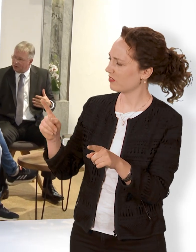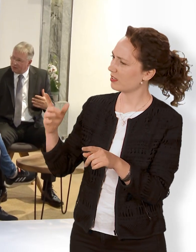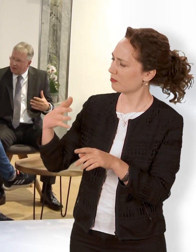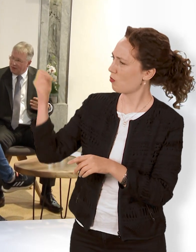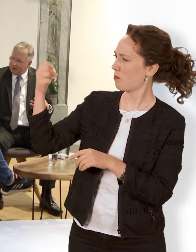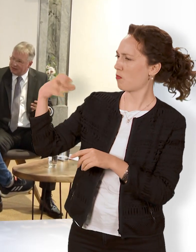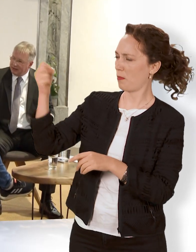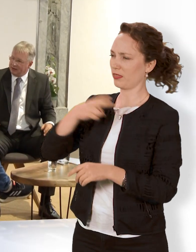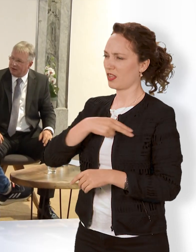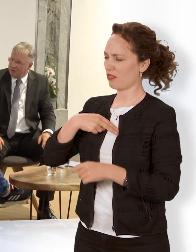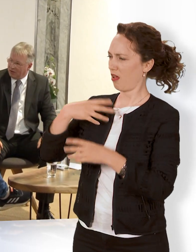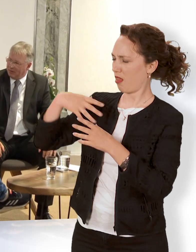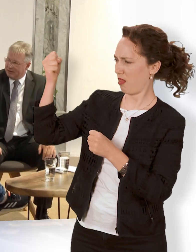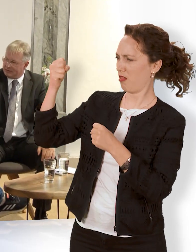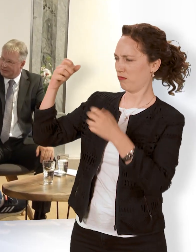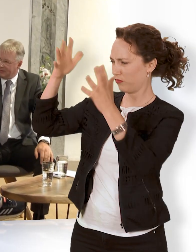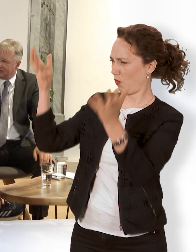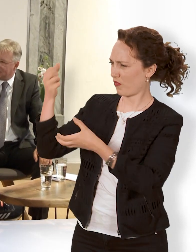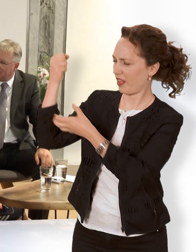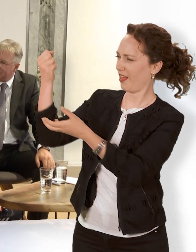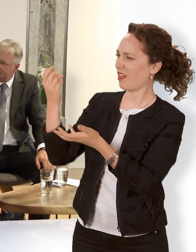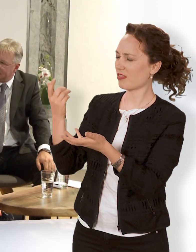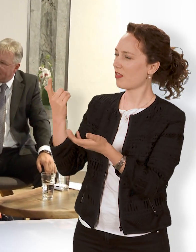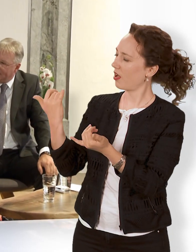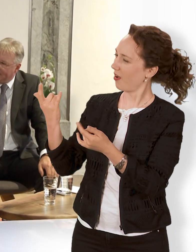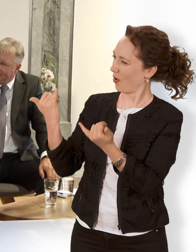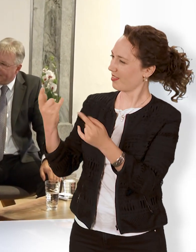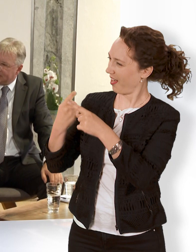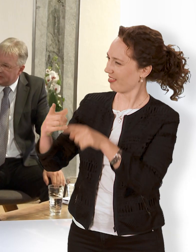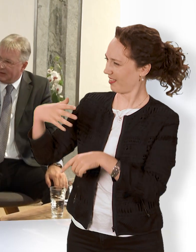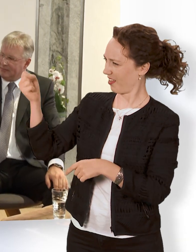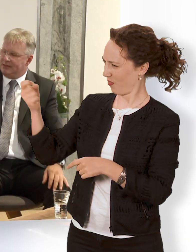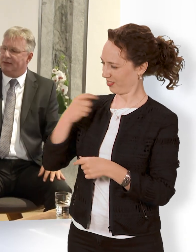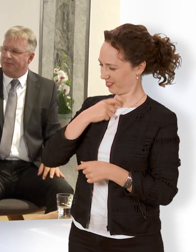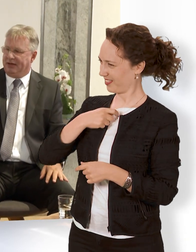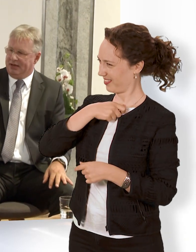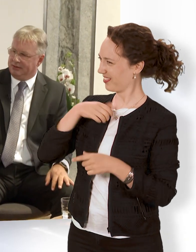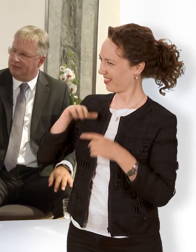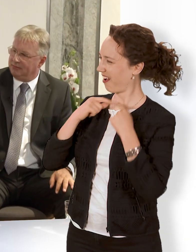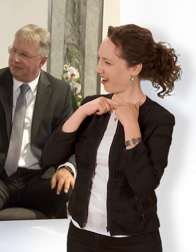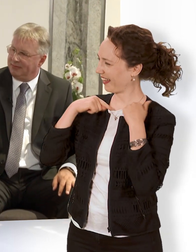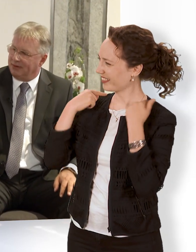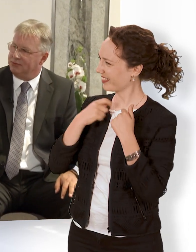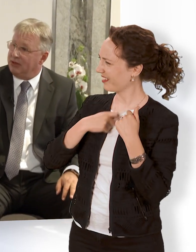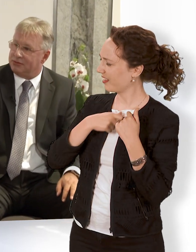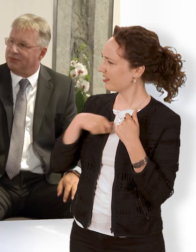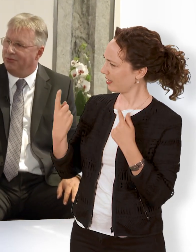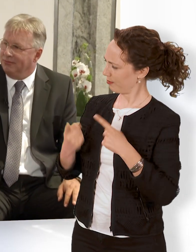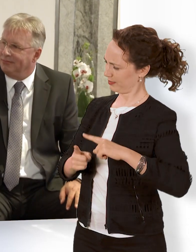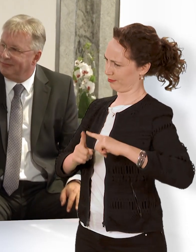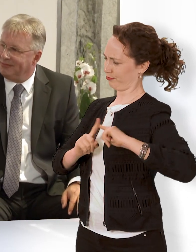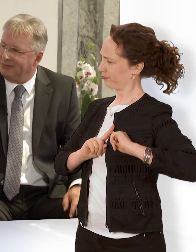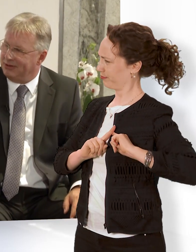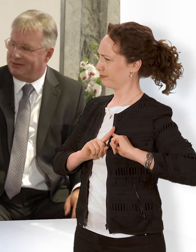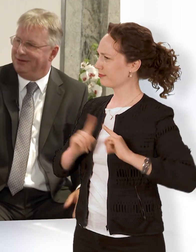anderes gewonnen. Das hängt Ihnen da auch am Hals, nämlich das Kreuz. Ja. Sie haben sich bekehrt, haben zu Jesus